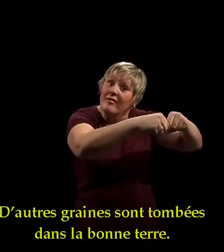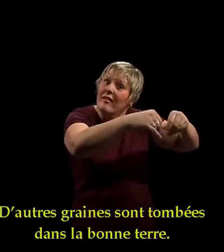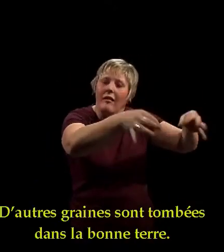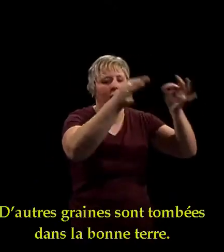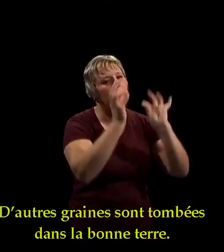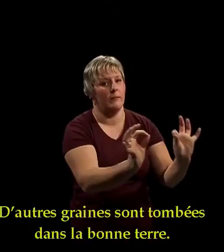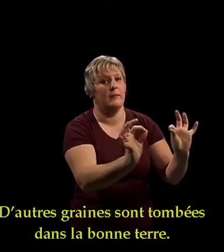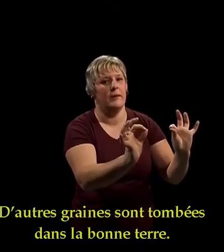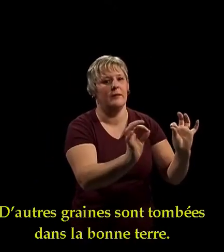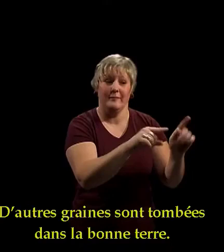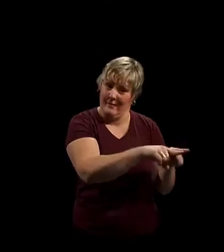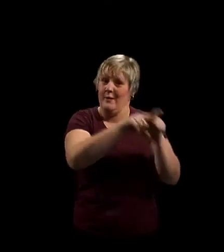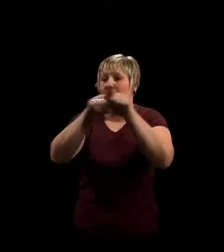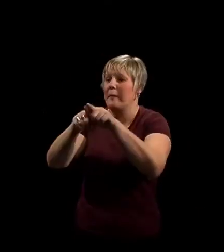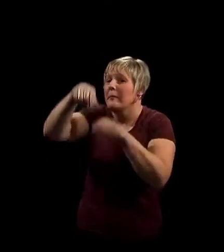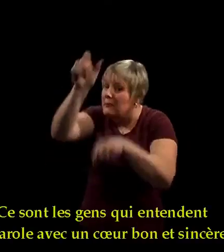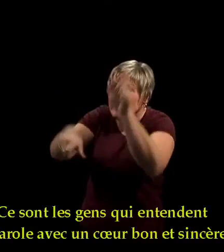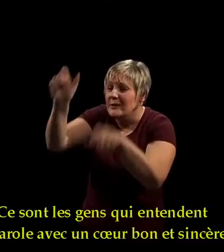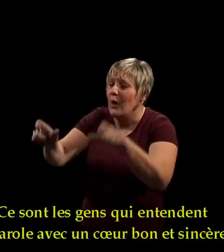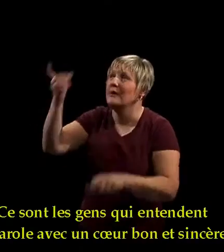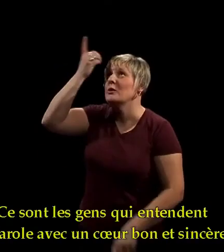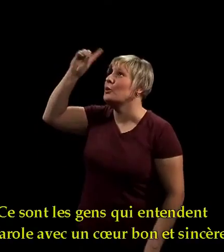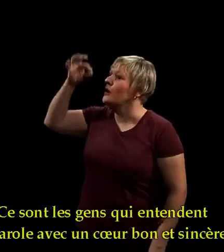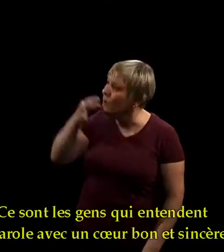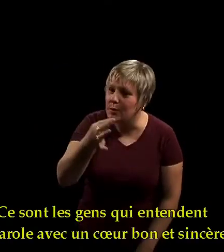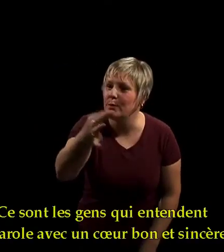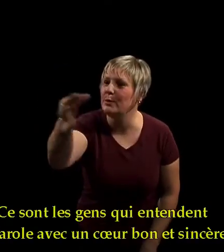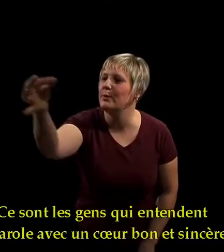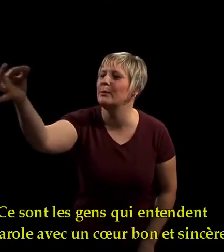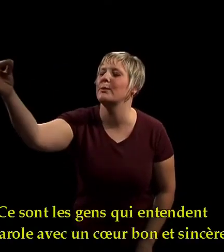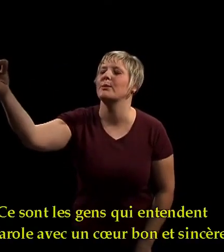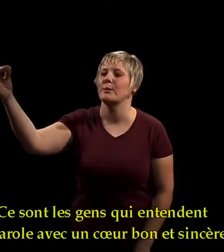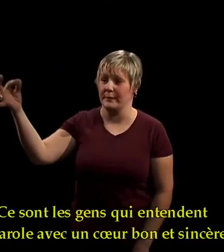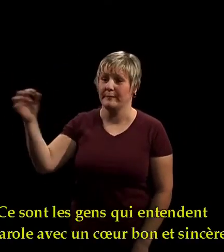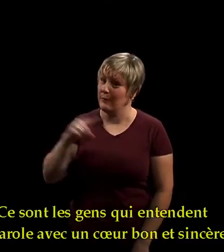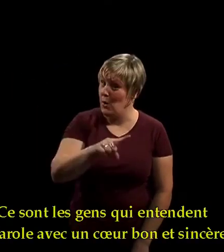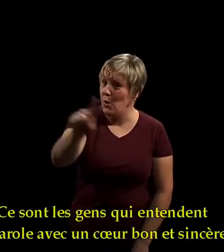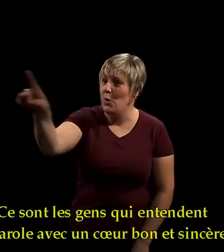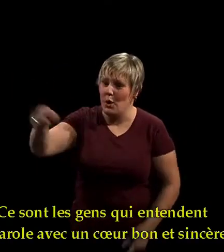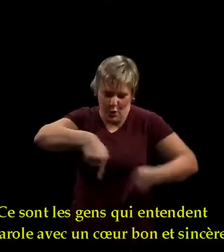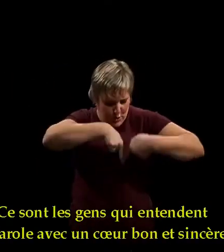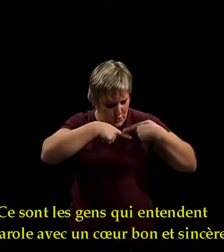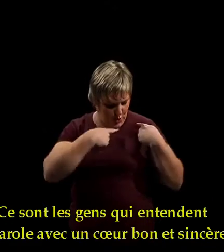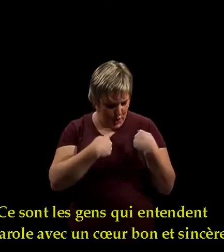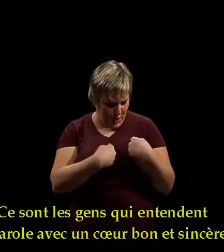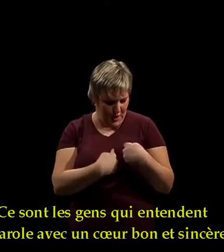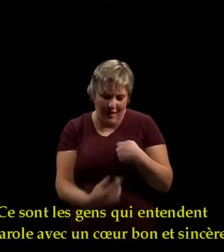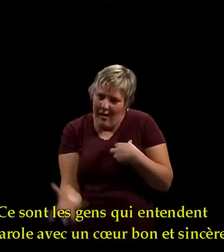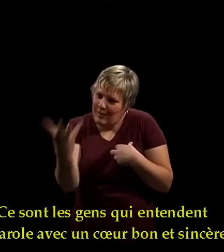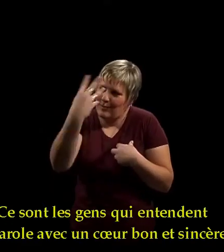D'autres graines sont tombées dans la bonne terre. Ce sont les gens qui entendent la parole, avec un cœur bon et